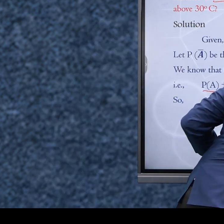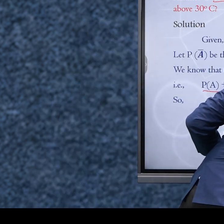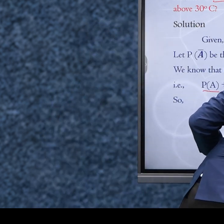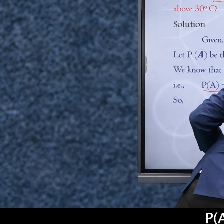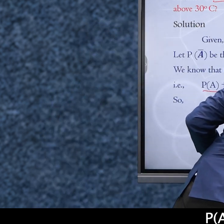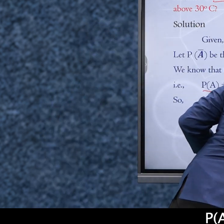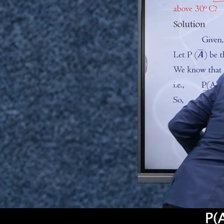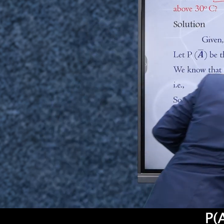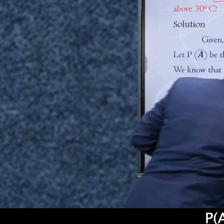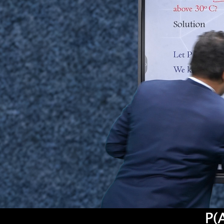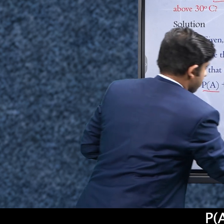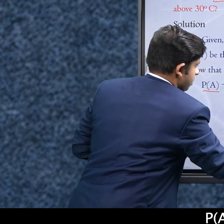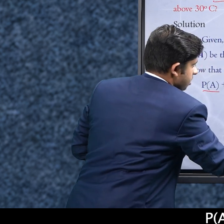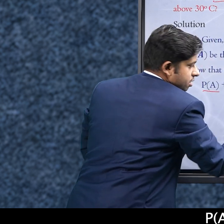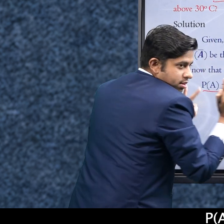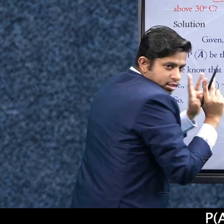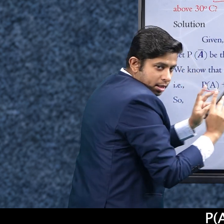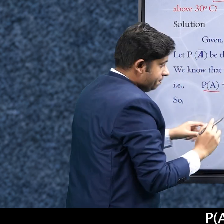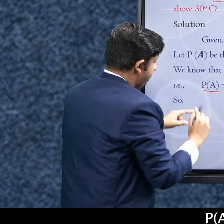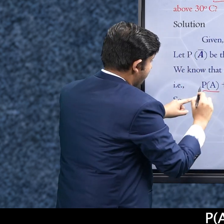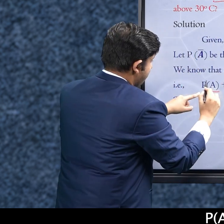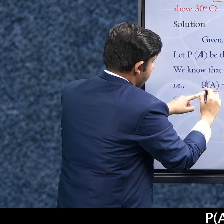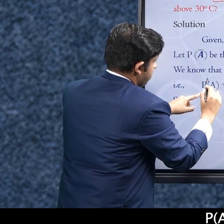ಆದ್ರಿಂದ ಪಿ ಆಫ್ ಎ ಇಸ್ ಈಕ್ವಲ್ ಟು 1 ಮೈನಸ್ ಪಿ ಆಫ್ ಎ.